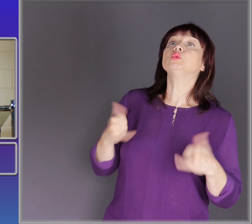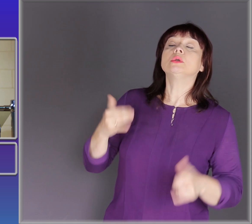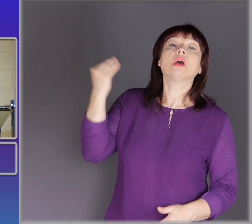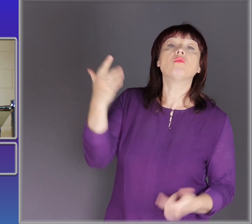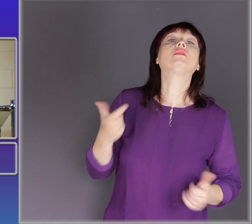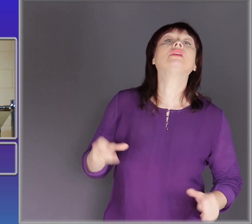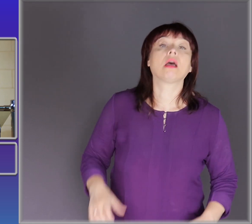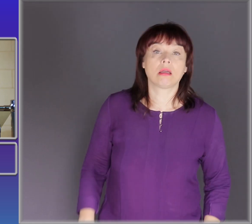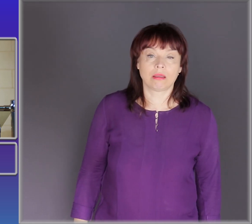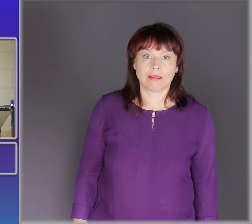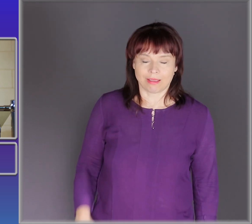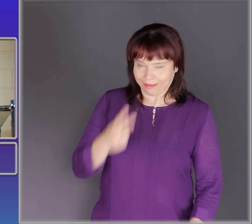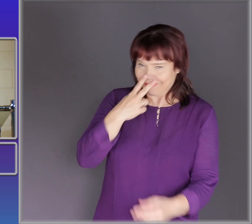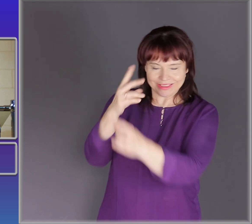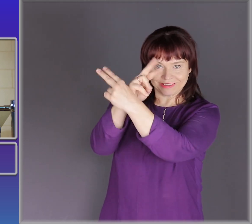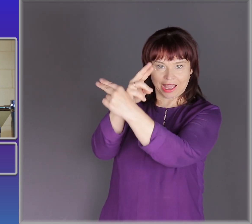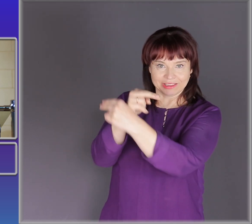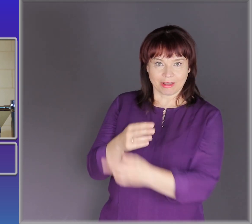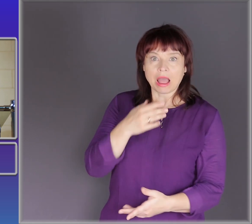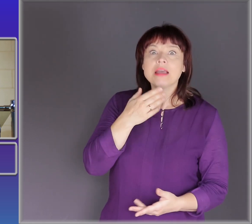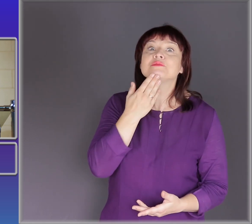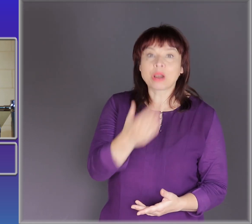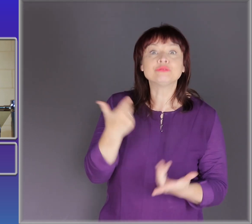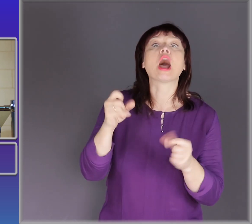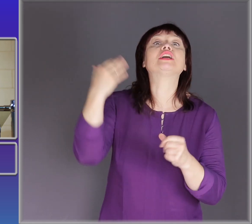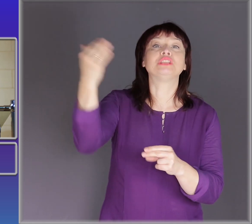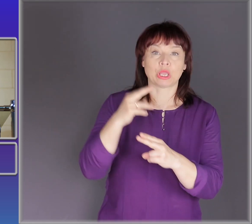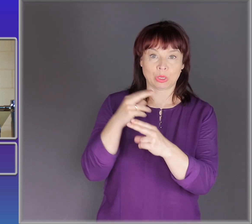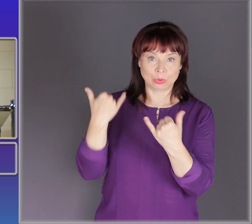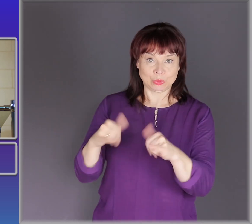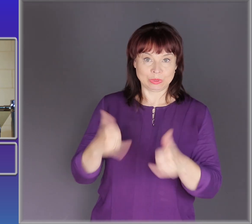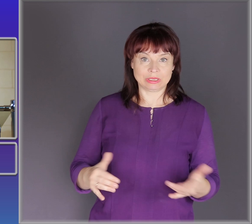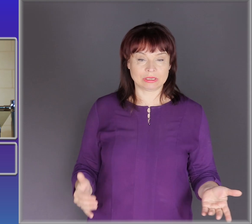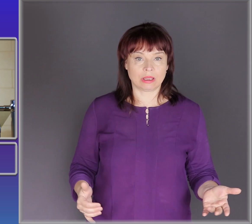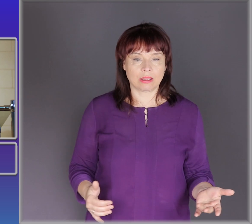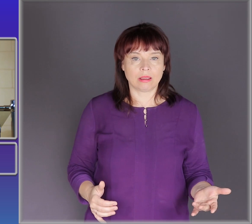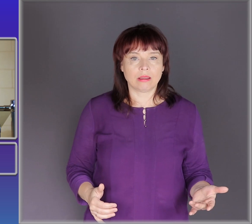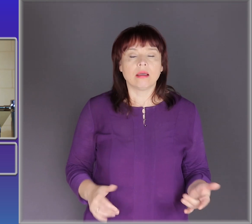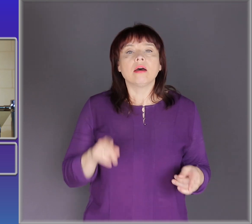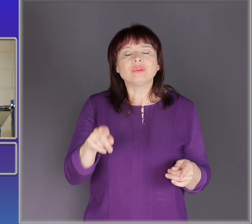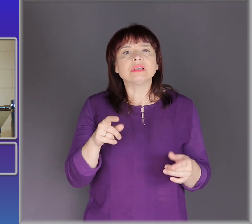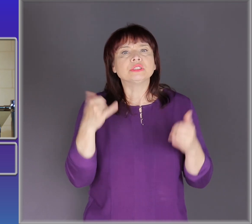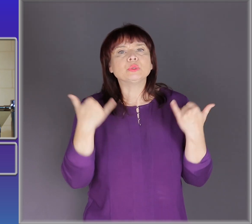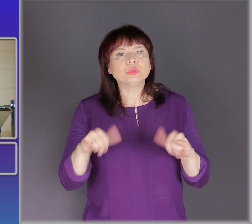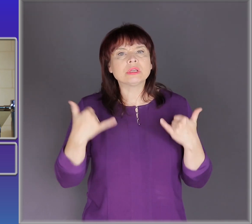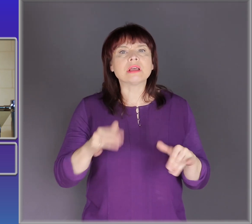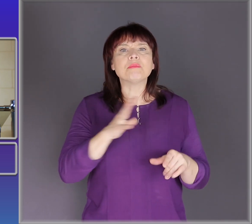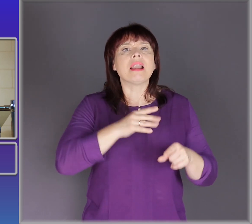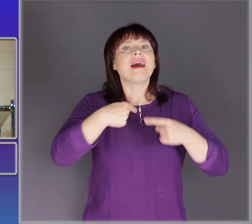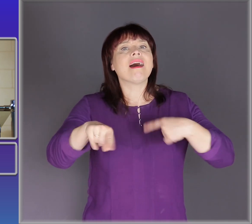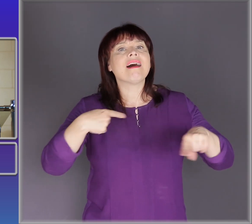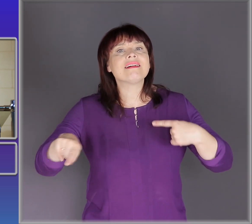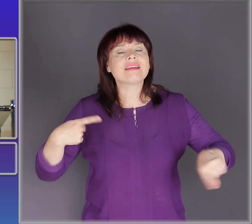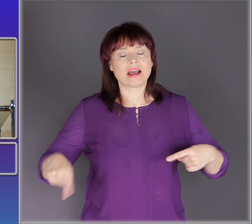его это вот где чудеса его происходили в разные эпохи в разные времена